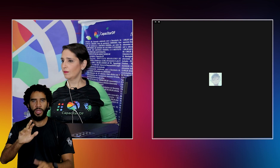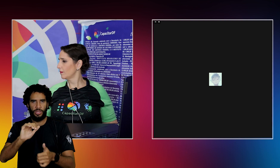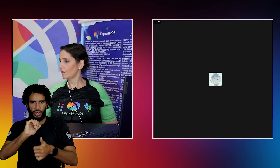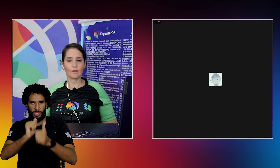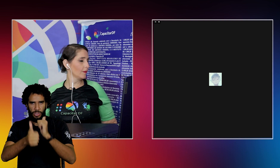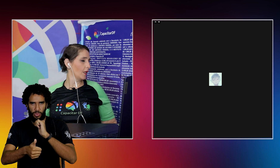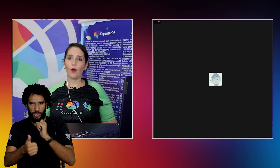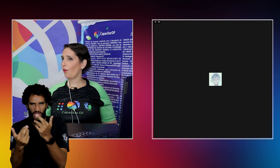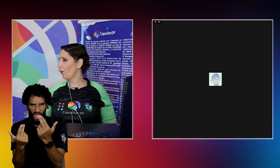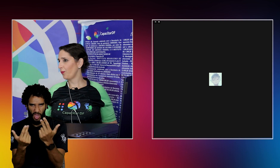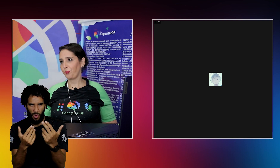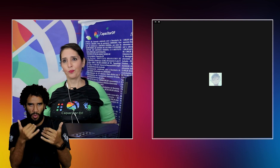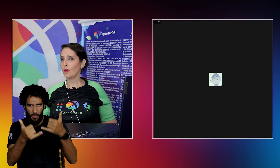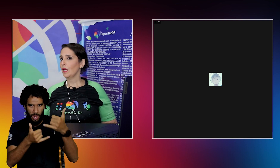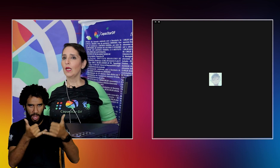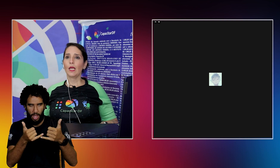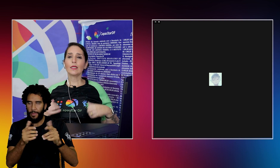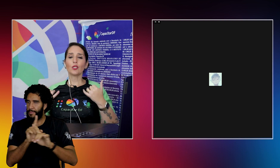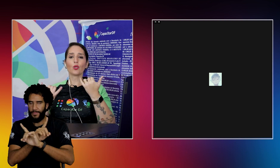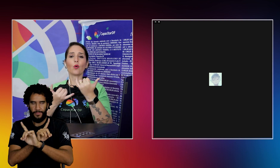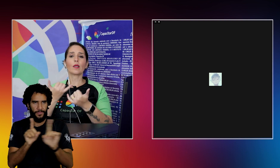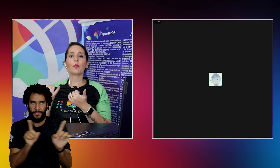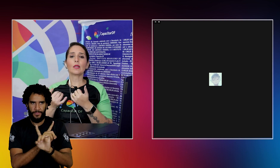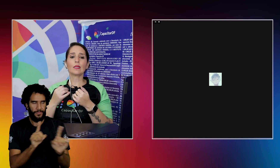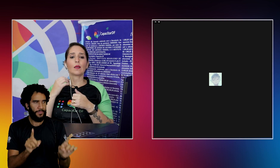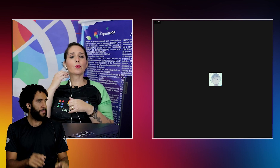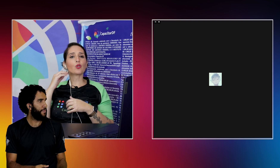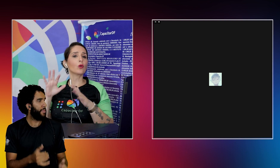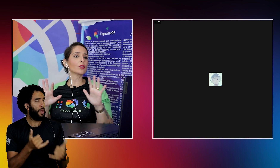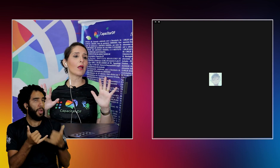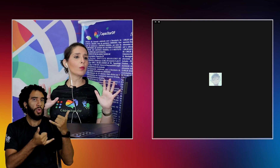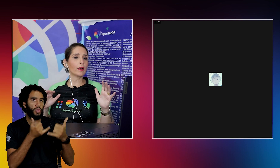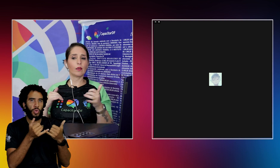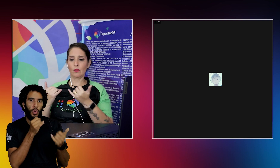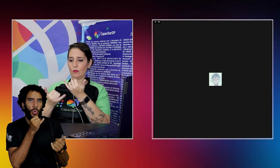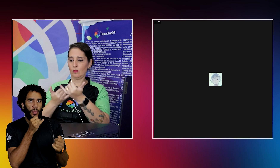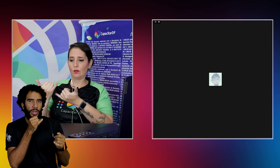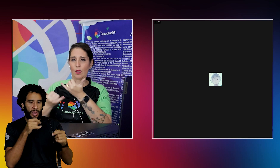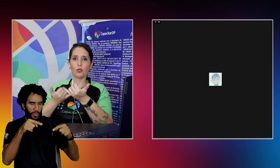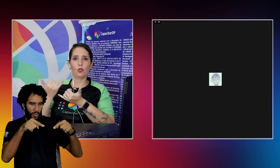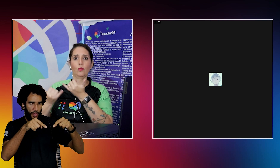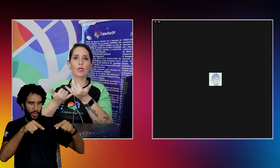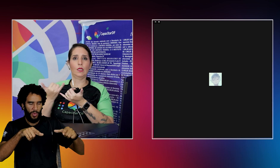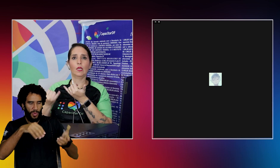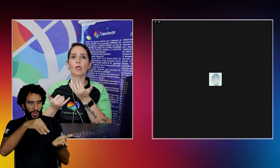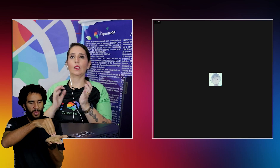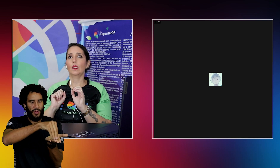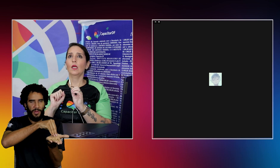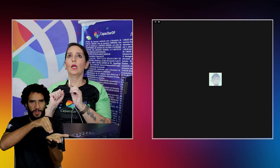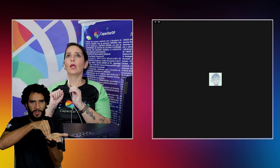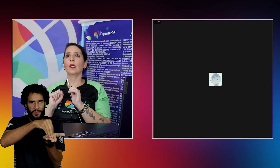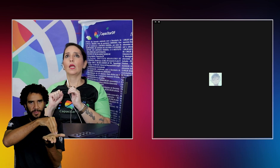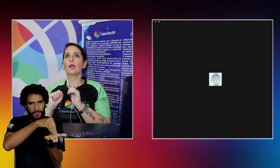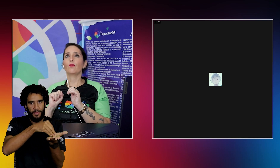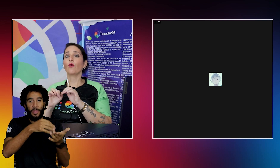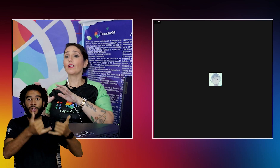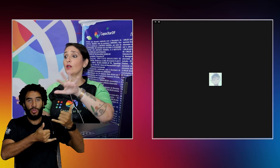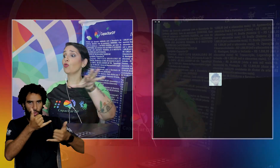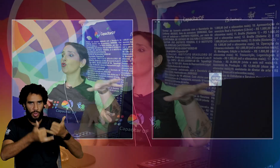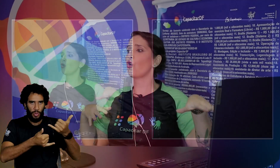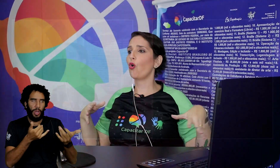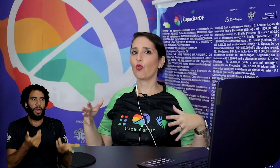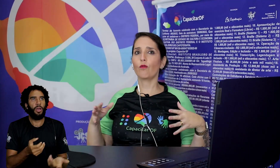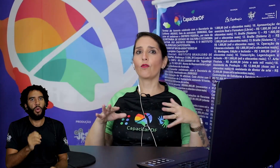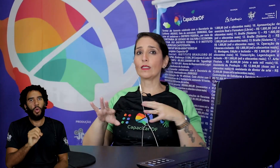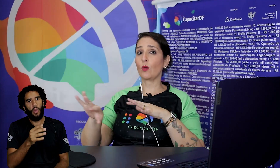brincar? Não. Esse jogo aqui, por exemplo, jogo de tabuleiro, a gente usa esse aqui. Vou fazer